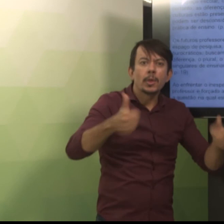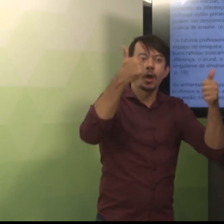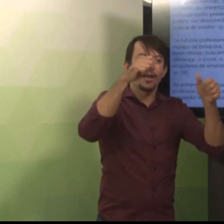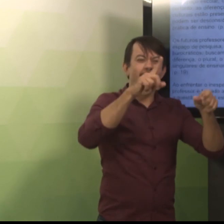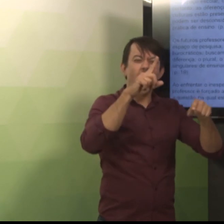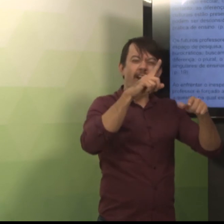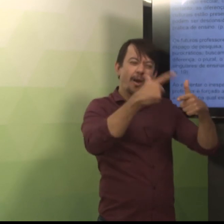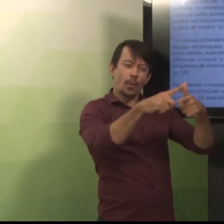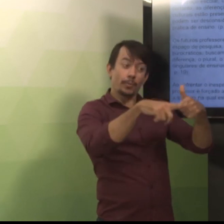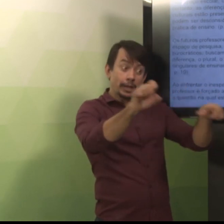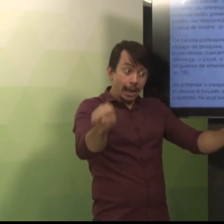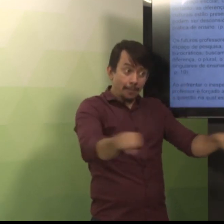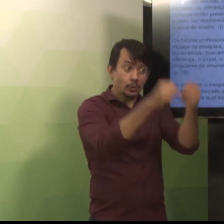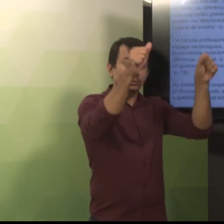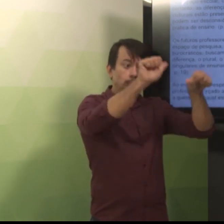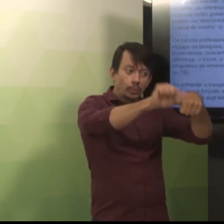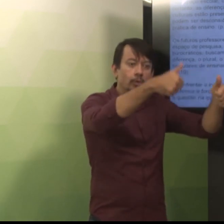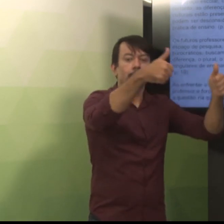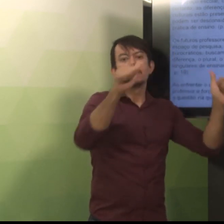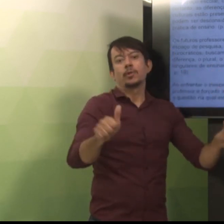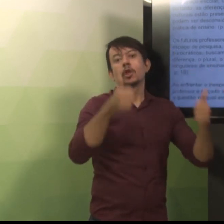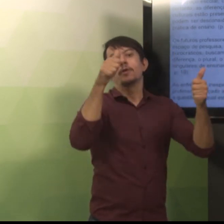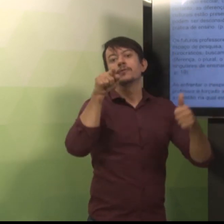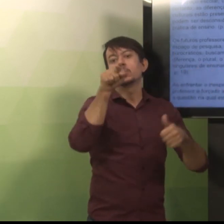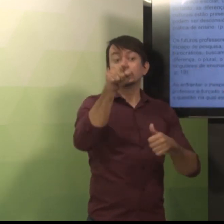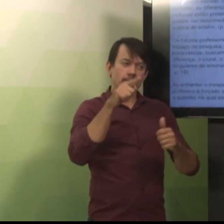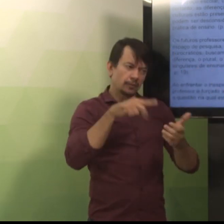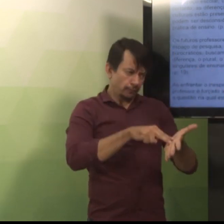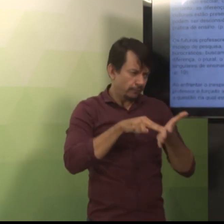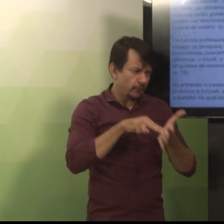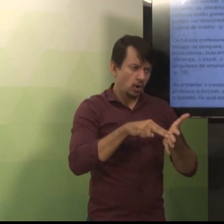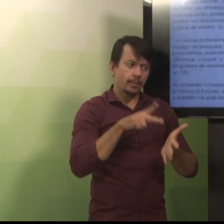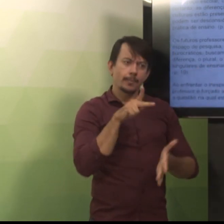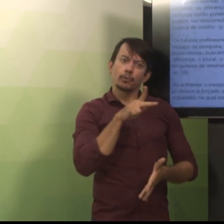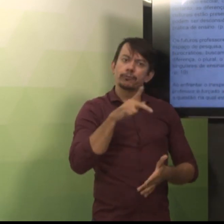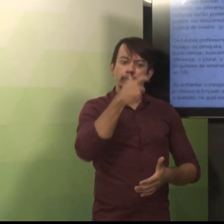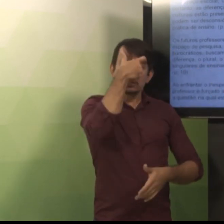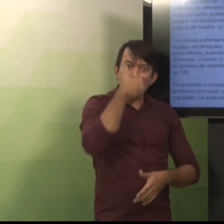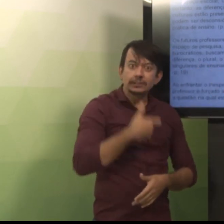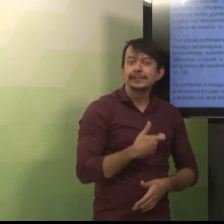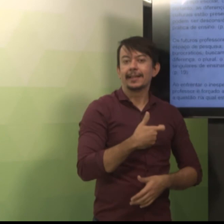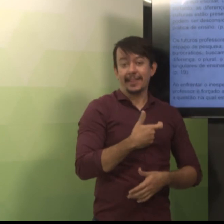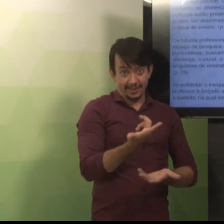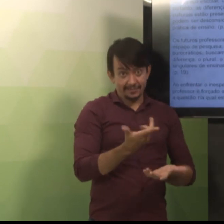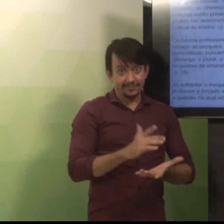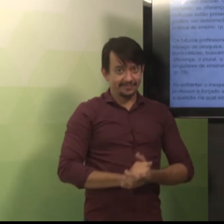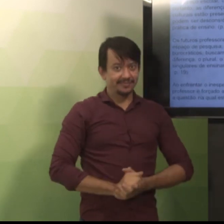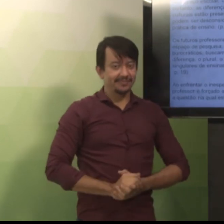que, a partir desses problemas, você busque melhoras. Então, você como profissional, professor.